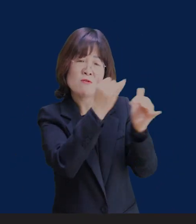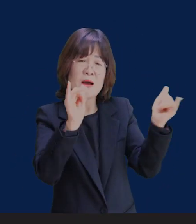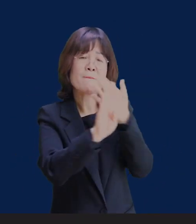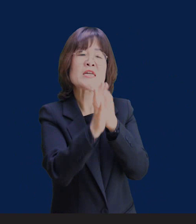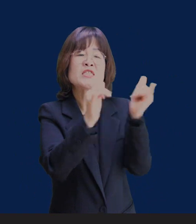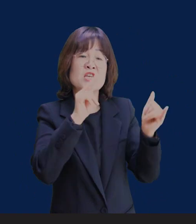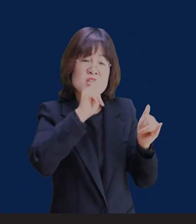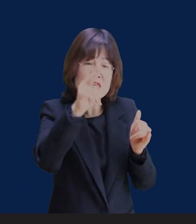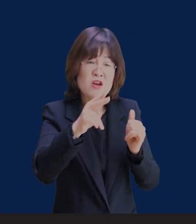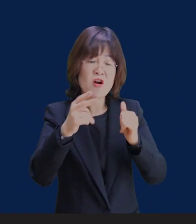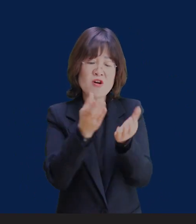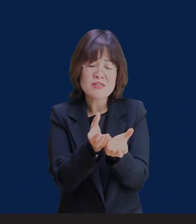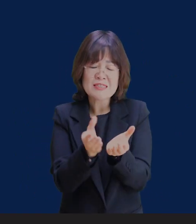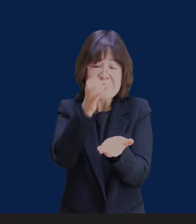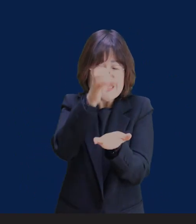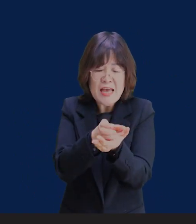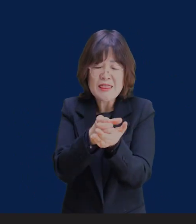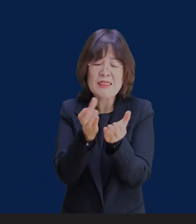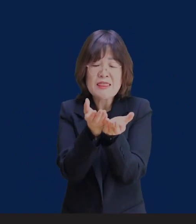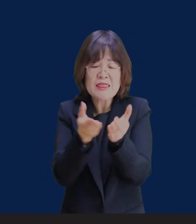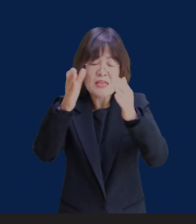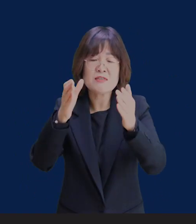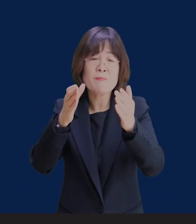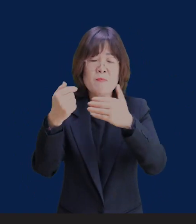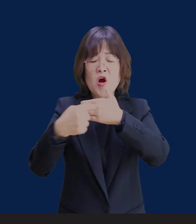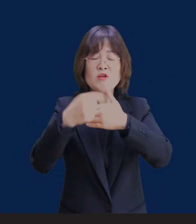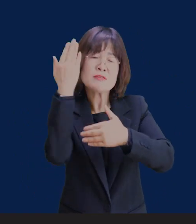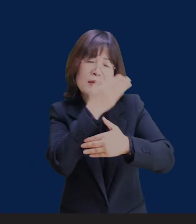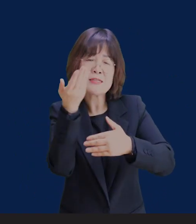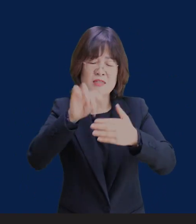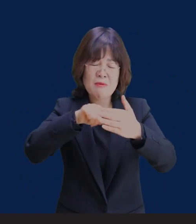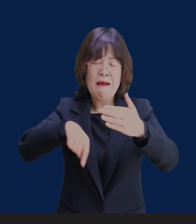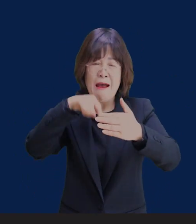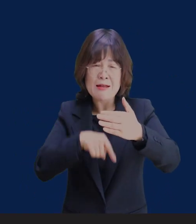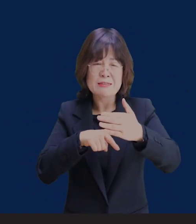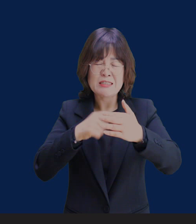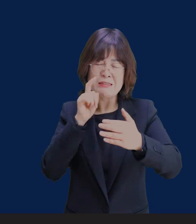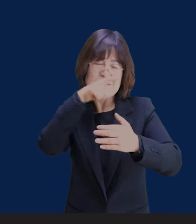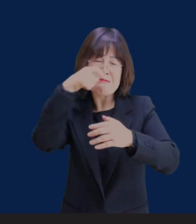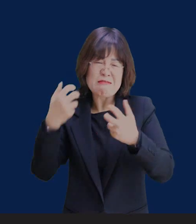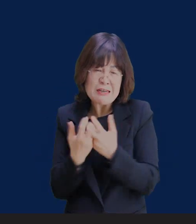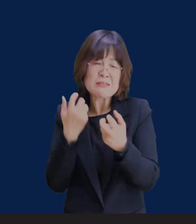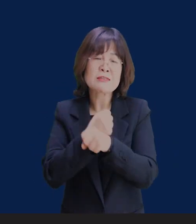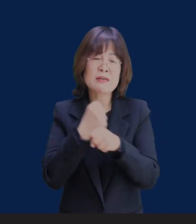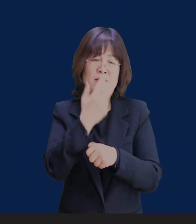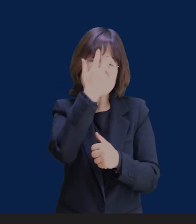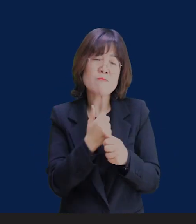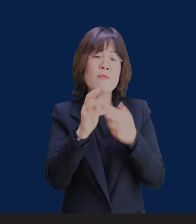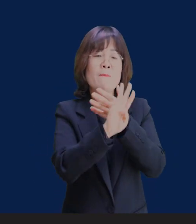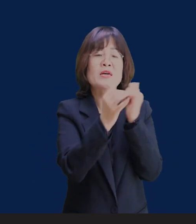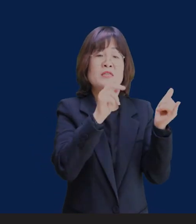서기관들과 바리새인들이여, 잔과 대접의 겉은 깨끗이 하되 그 안에는 탐욕과 방탕으로 가득하게 하는도다.